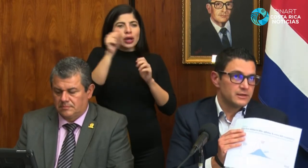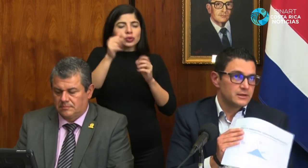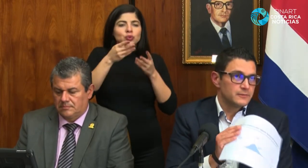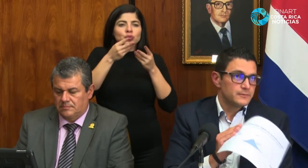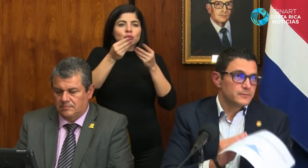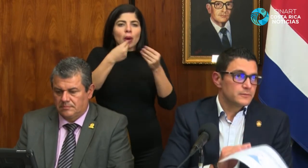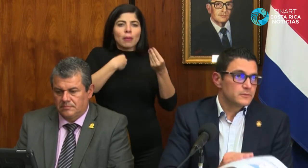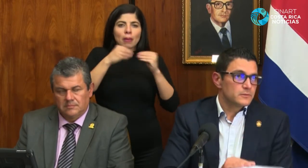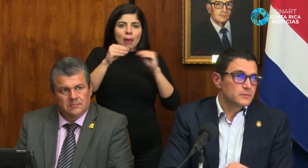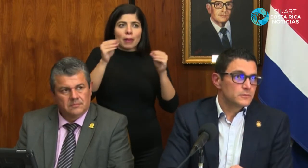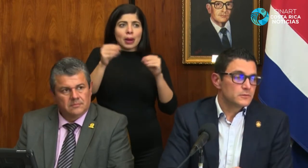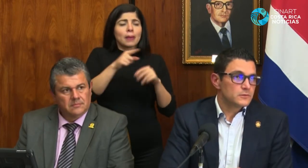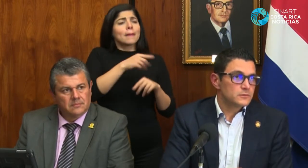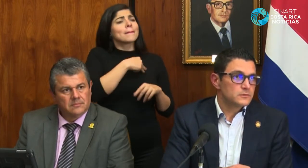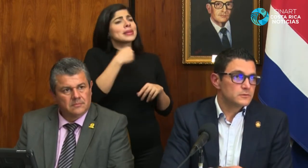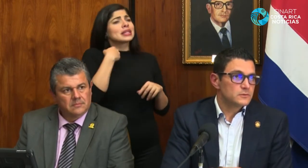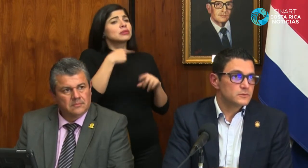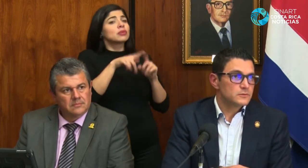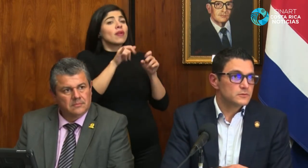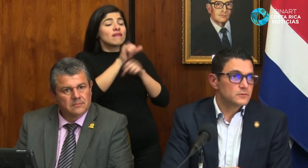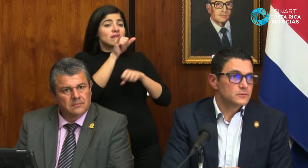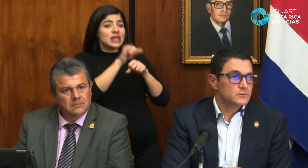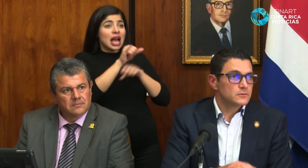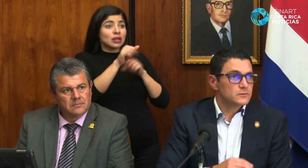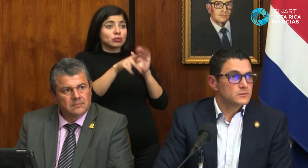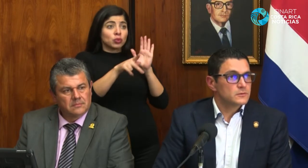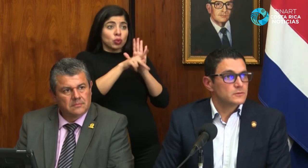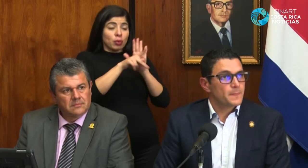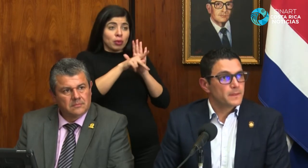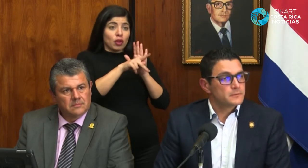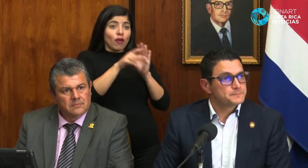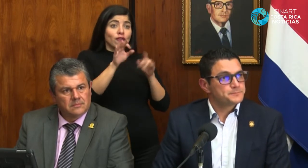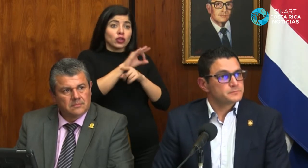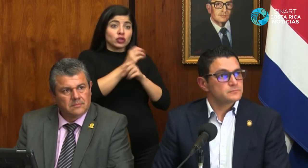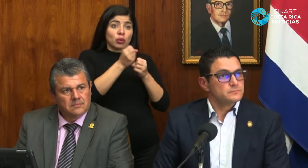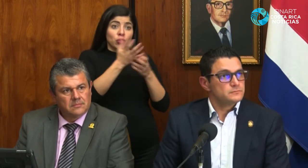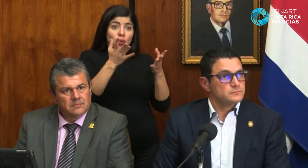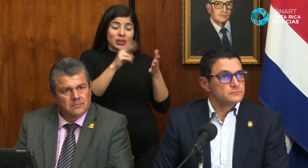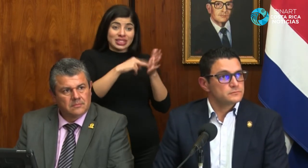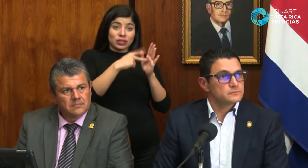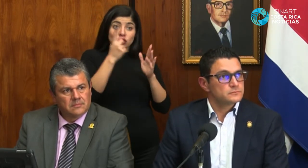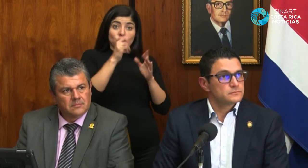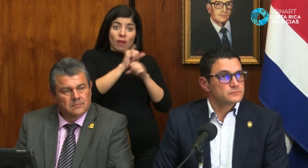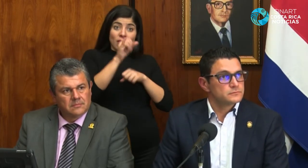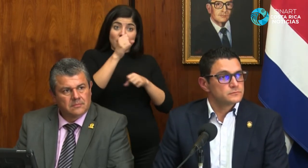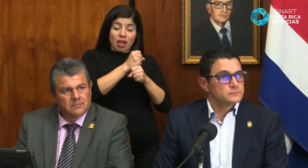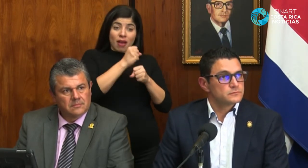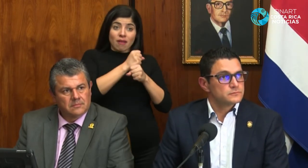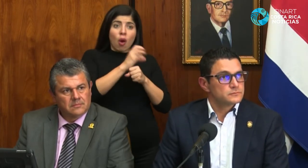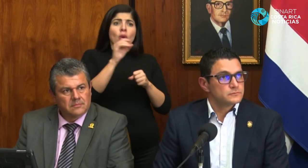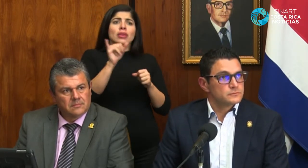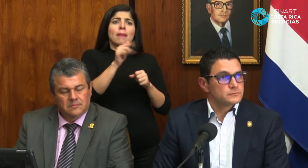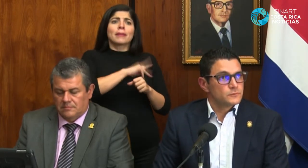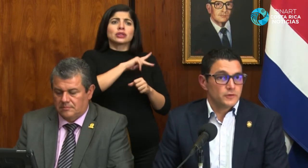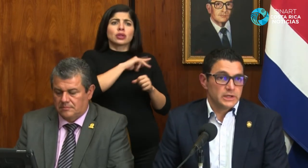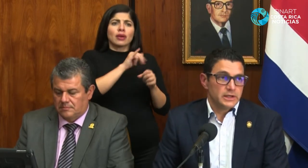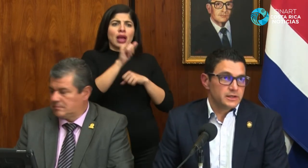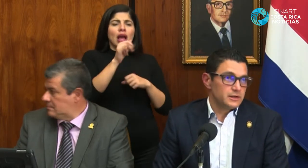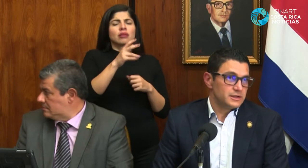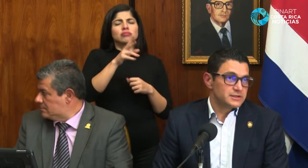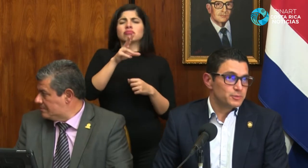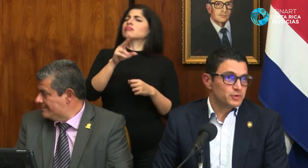realidad. Ministro, en cuanto a los viajes prohibidos para los funcionarios públicos, ¿son solamente viajes de trabajo o también viajes personales? No,